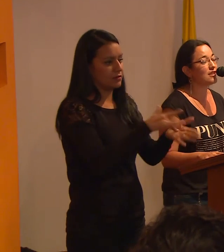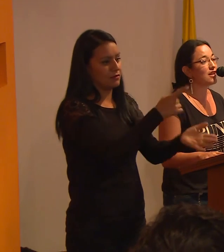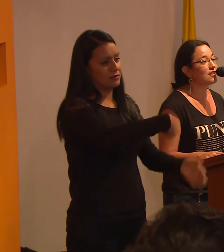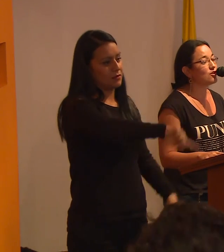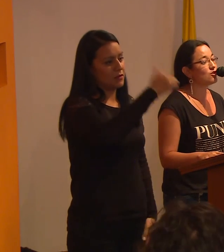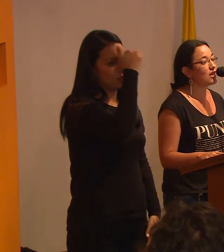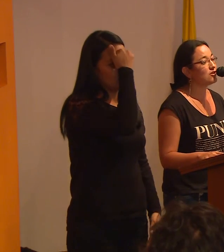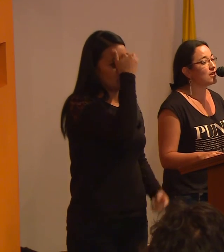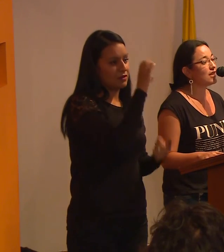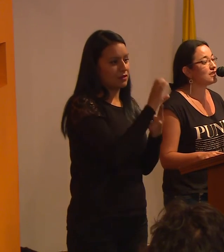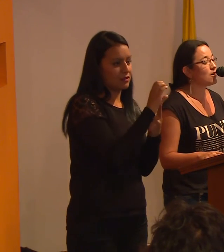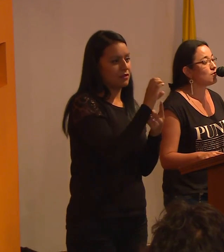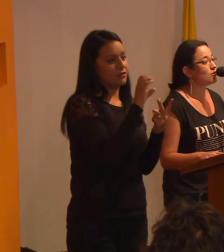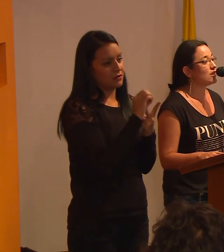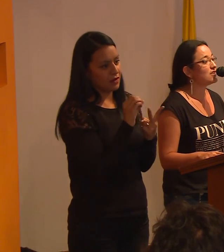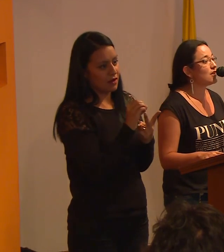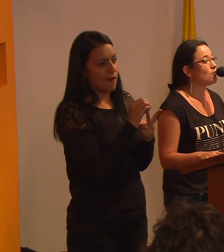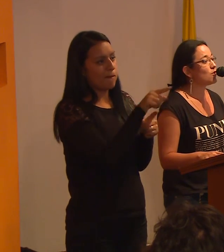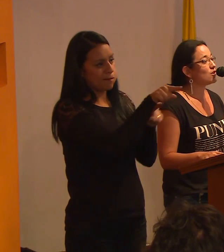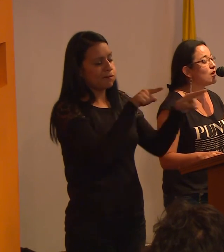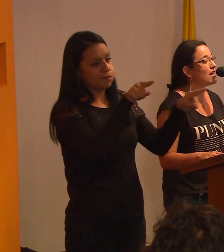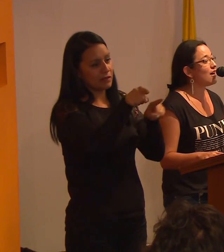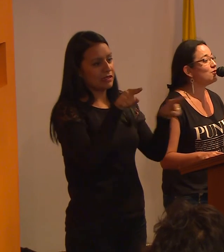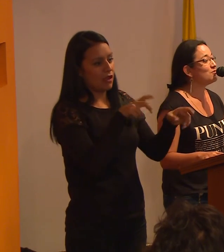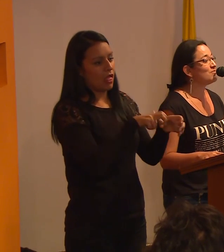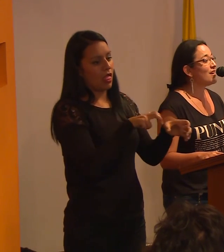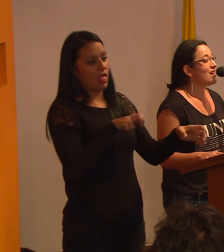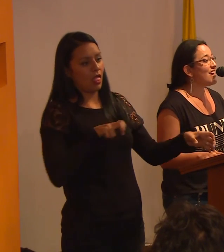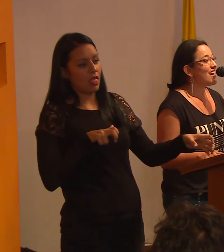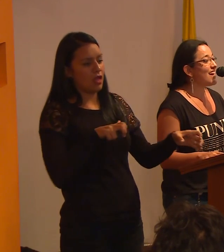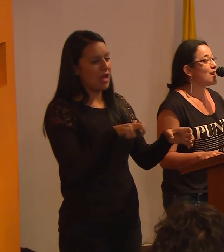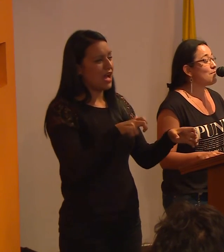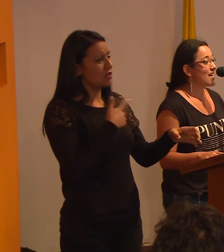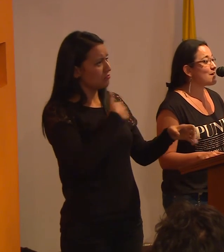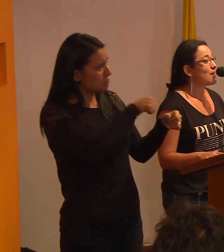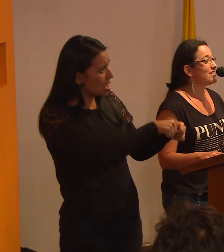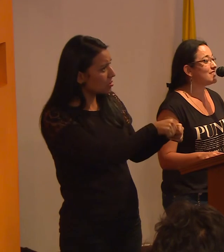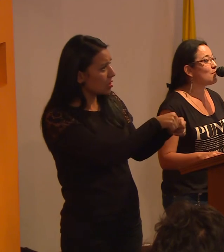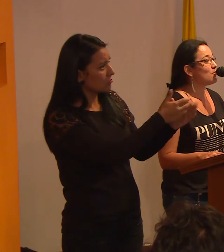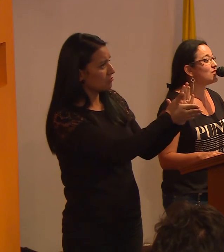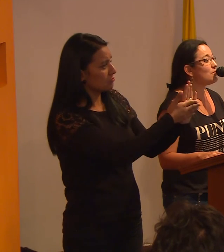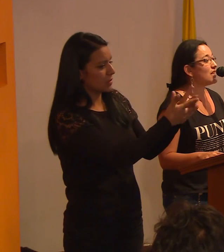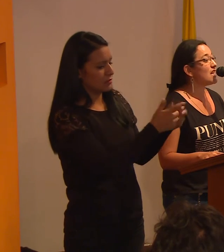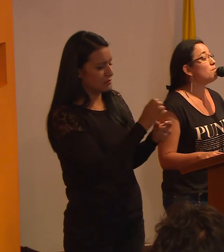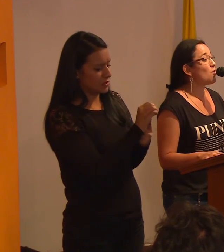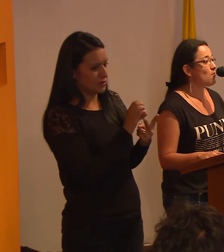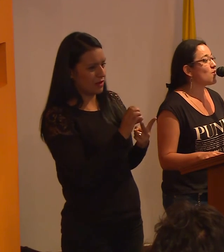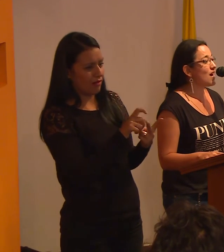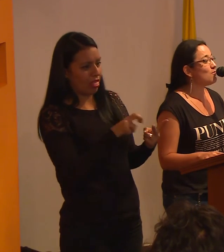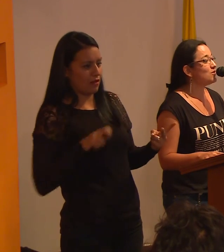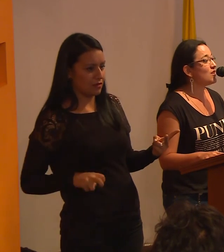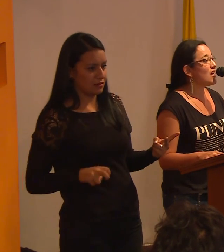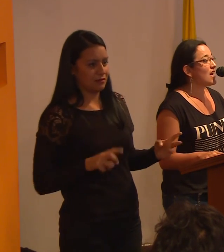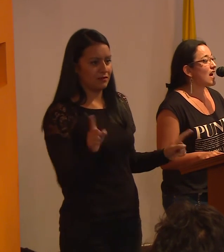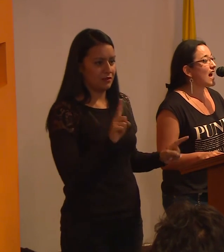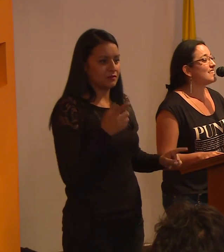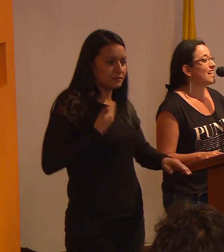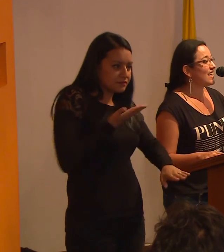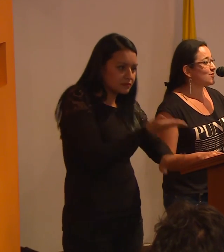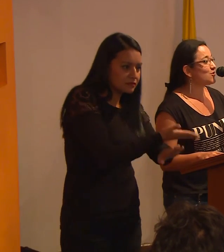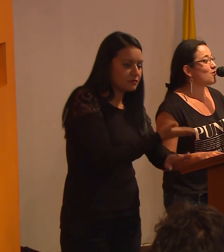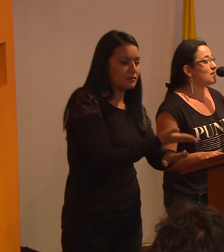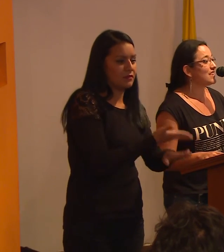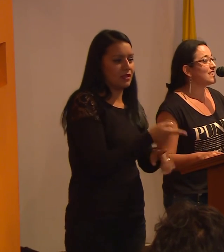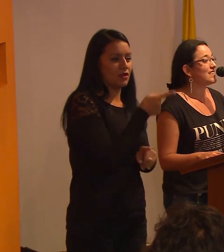profesores catedráticos y ocasionales que de pronto han estado un poquito alejados, para que participemos también y propongamos